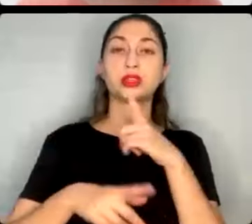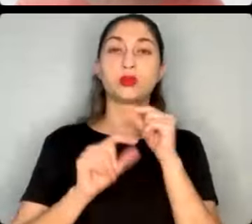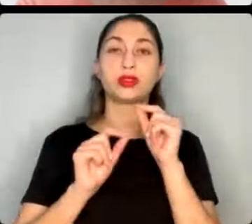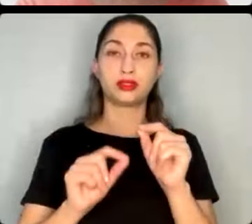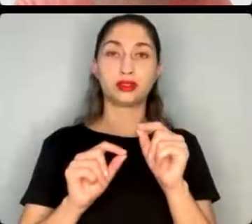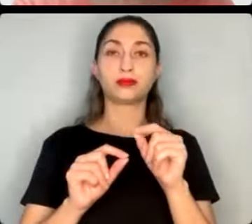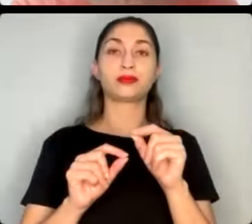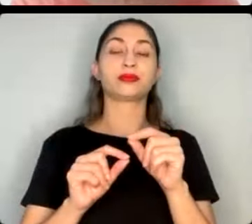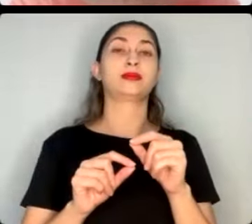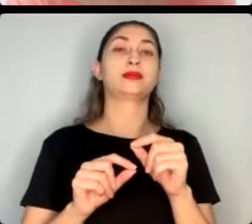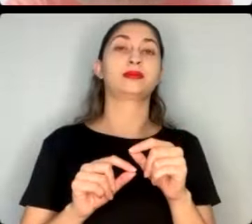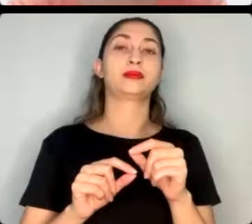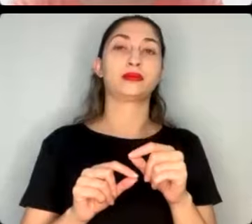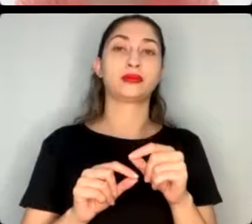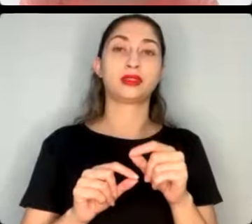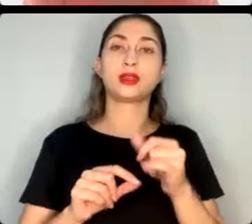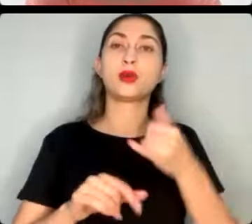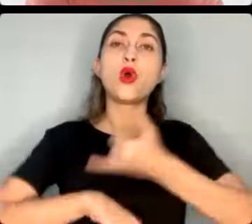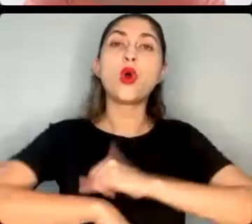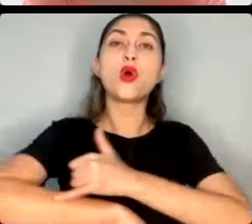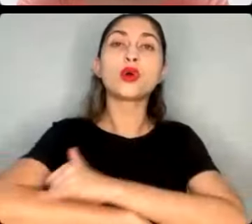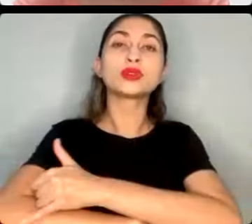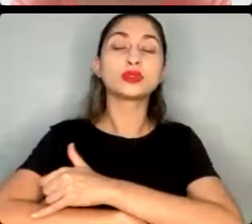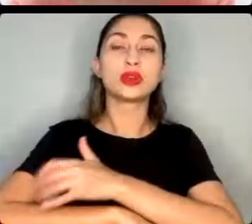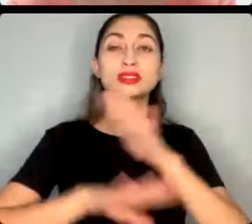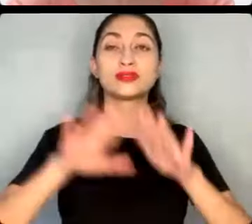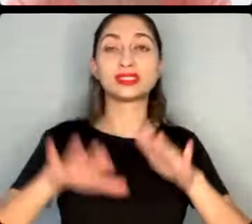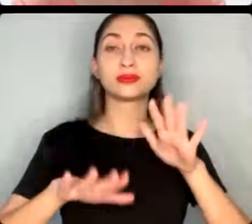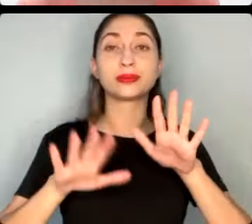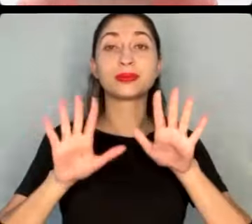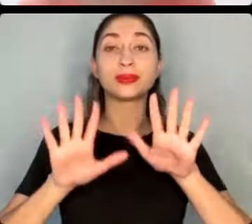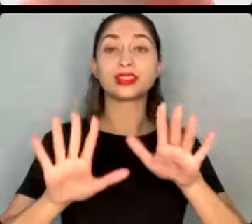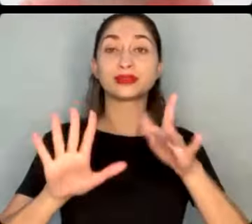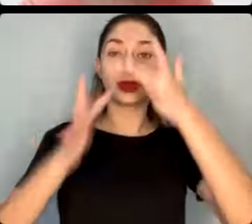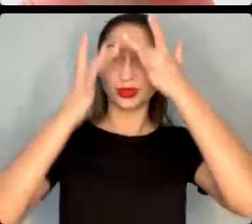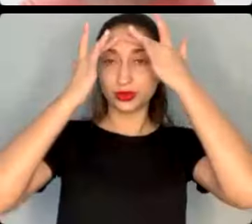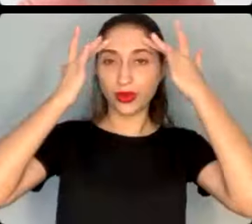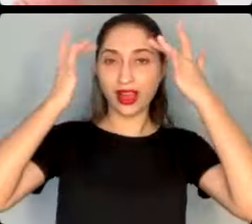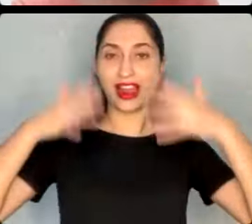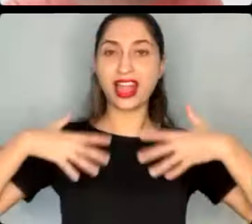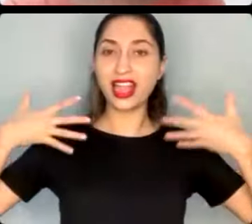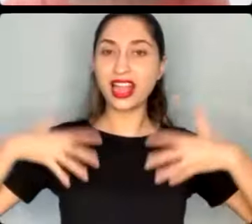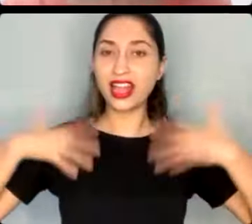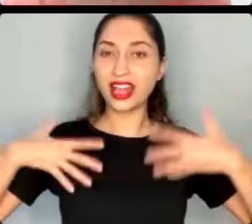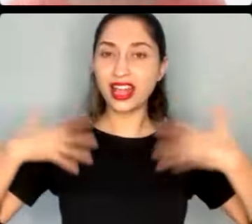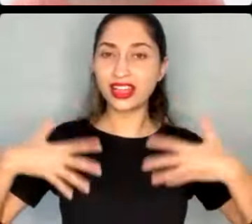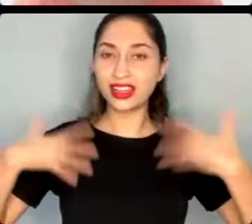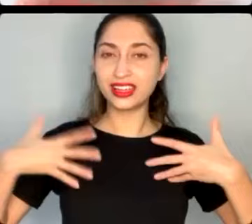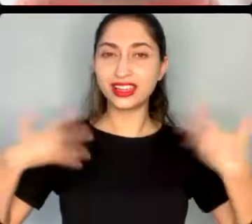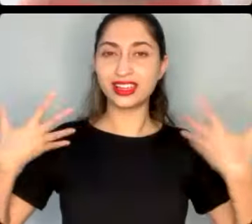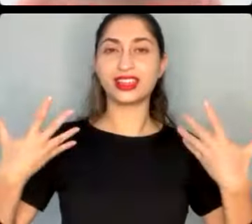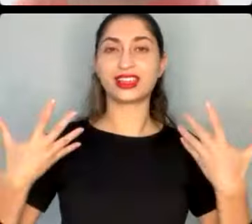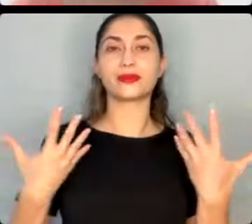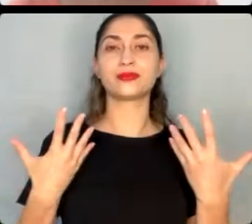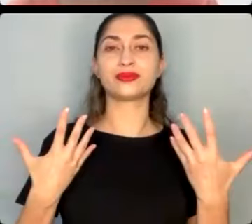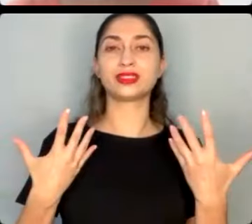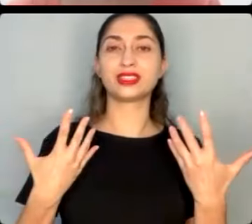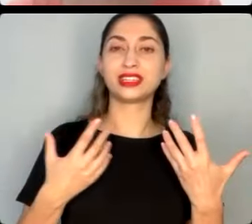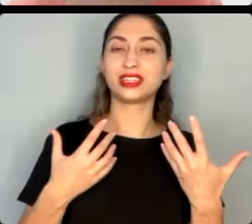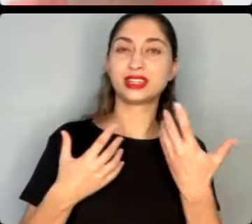Então, eles têm esse tipo mais gordinho, mas são pessoas muito alegres, são pessoas que gostam de estar com